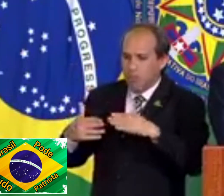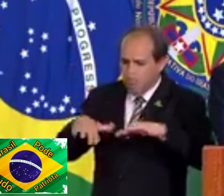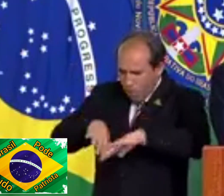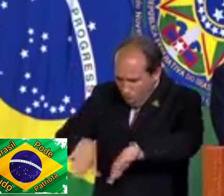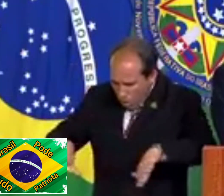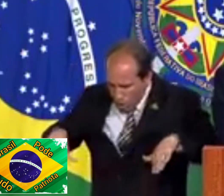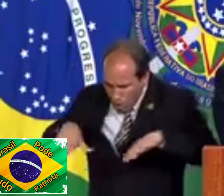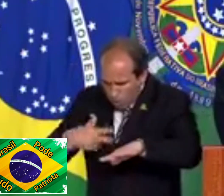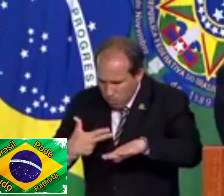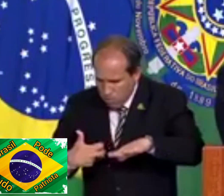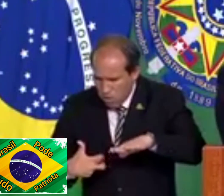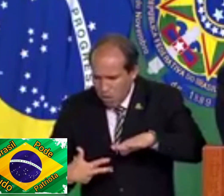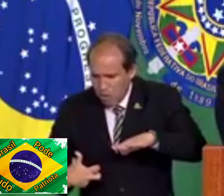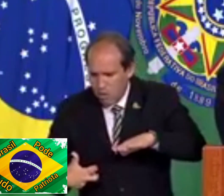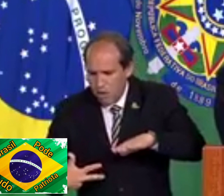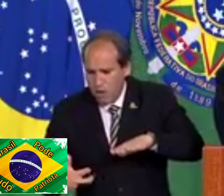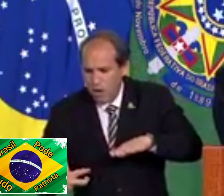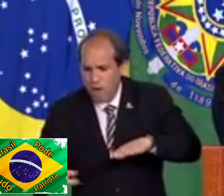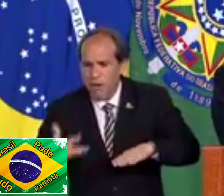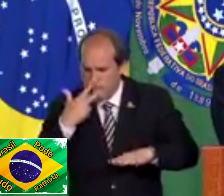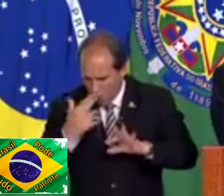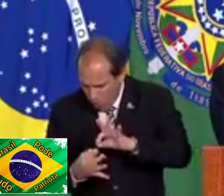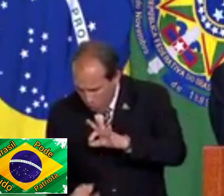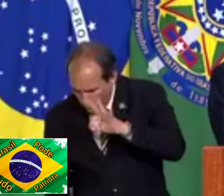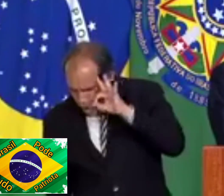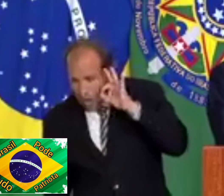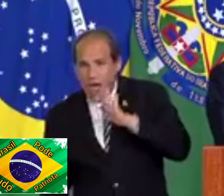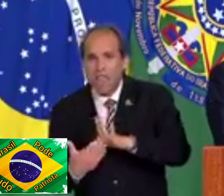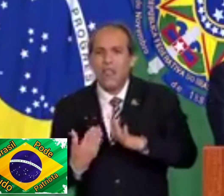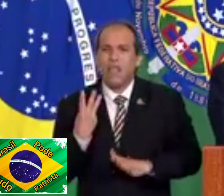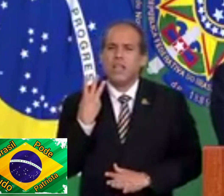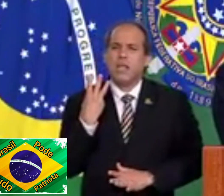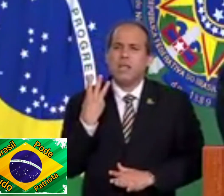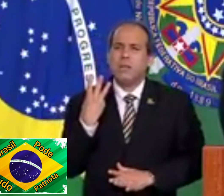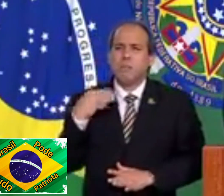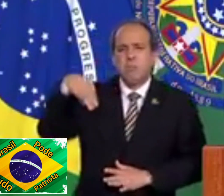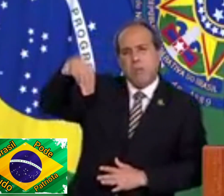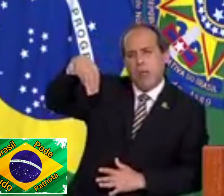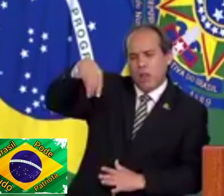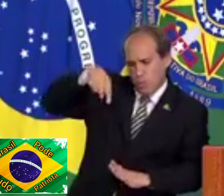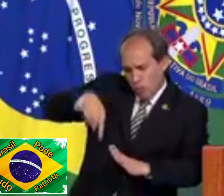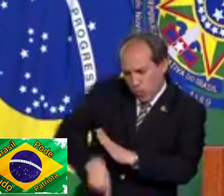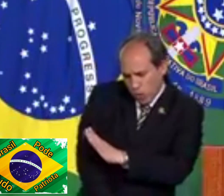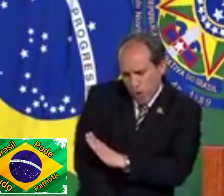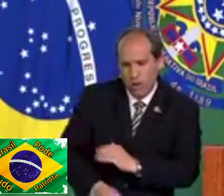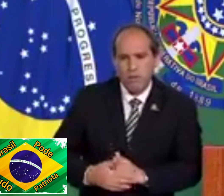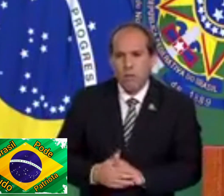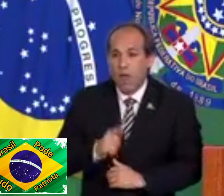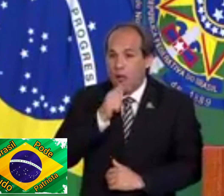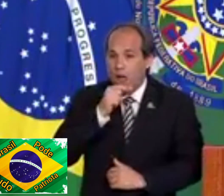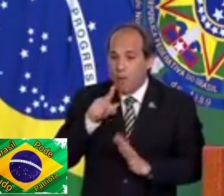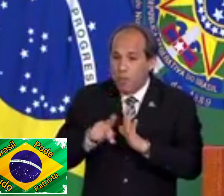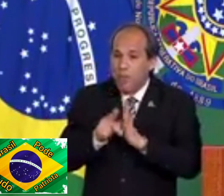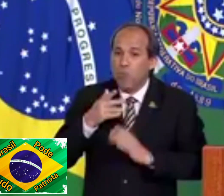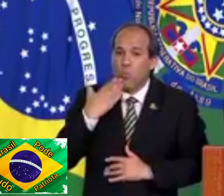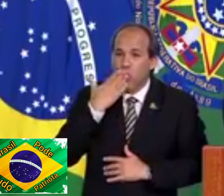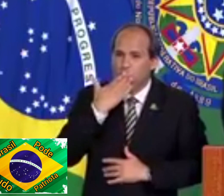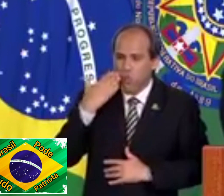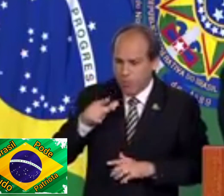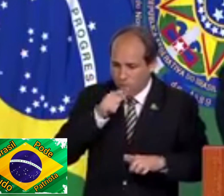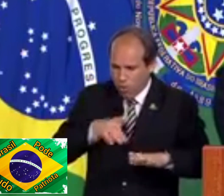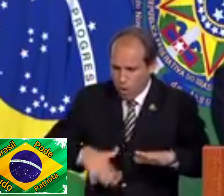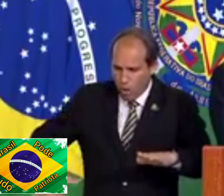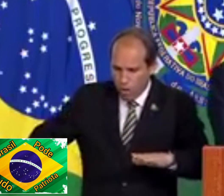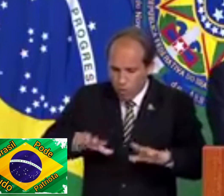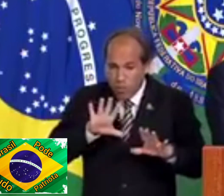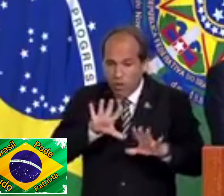uma lagoa que tinha de 2,5 metros a 3 metros no máximo de profundidade, água doce,